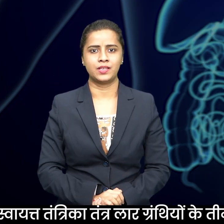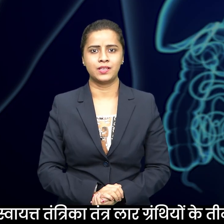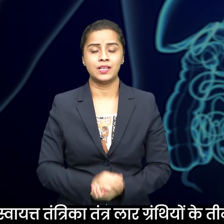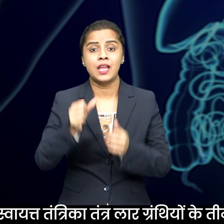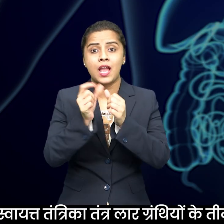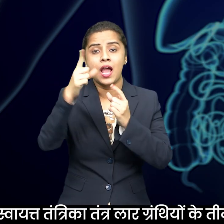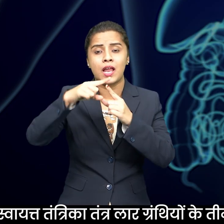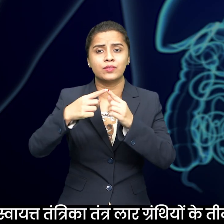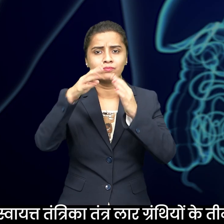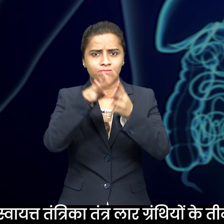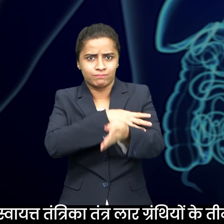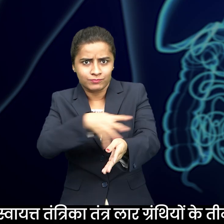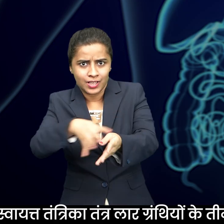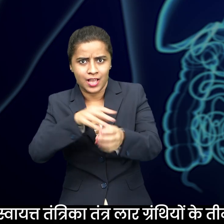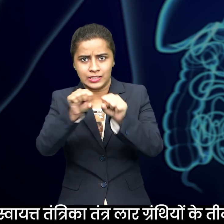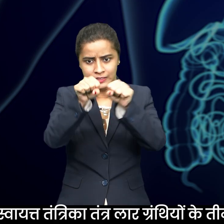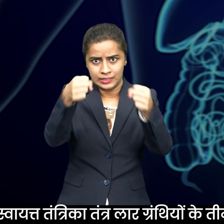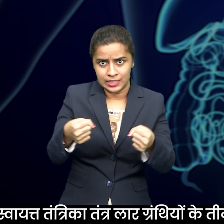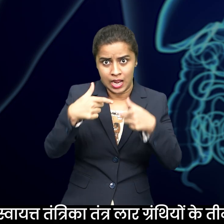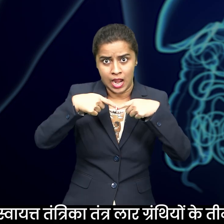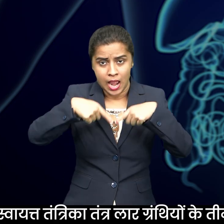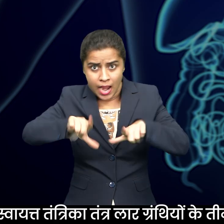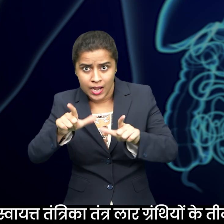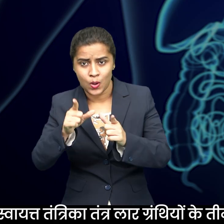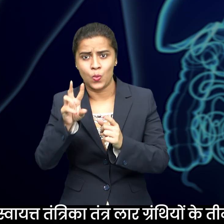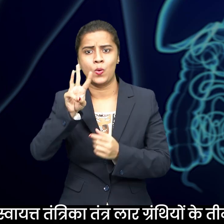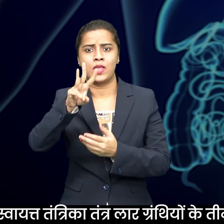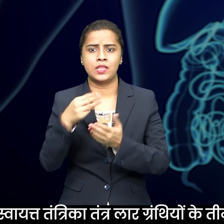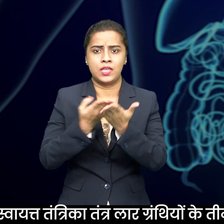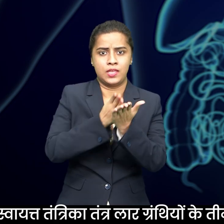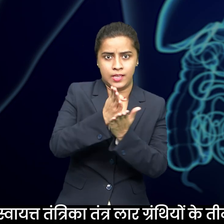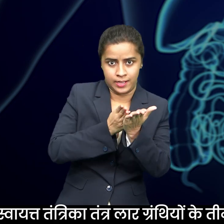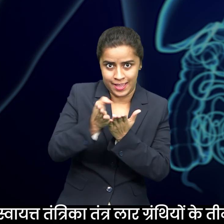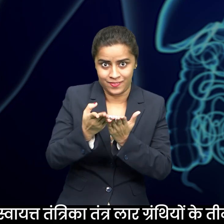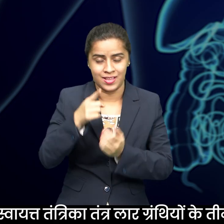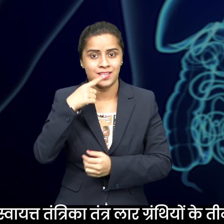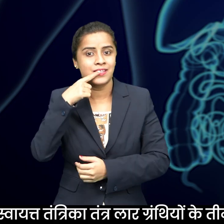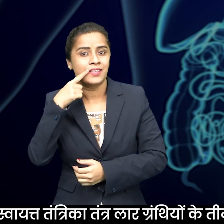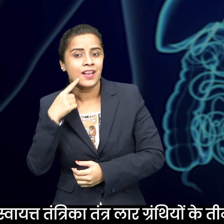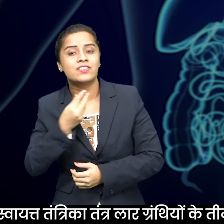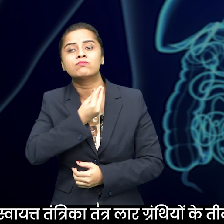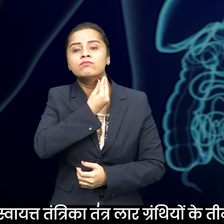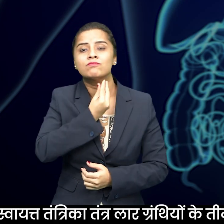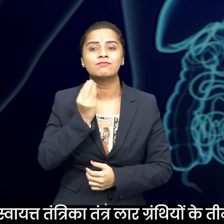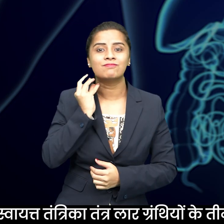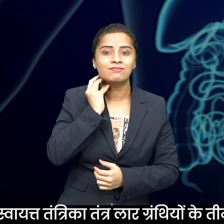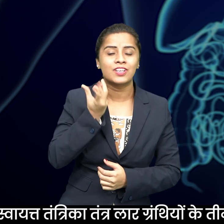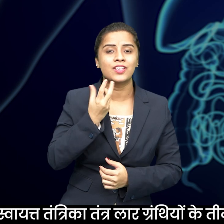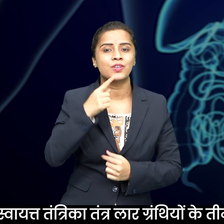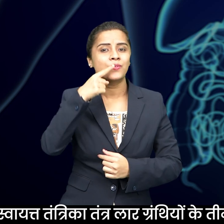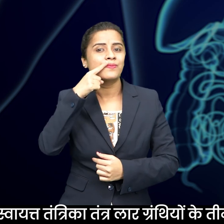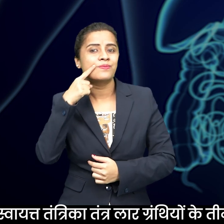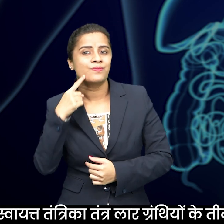स्वायत्त तंत्रिका तंत्र लार ग्रंथियों के 3 जोड़ों को लार का स्राव करने